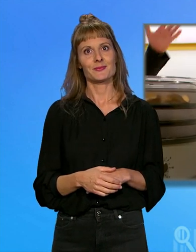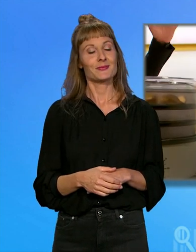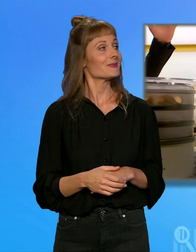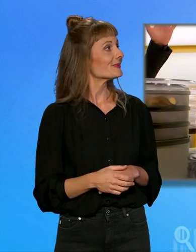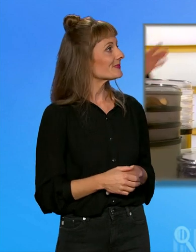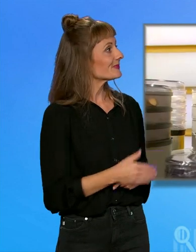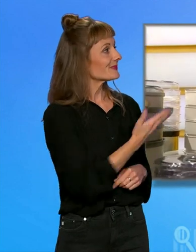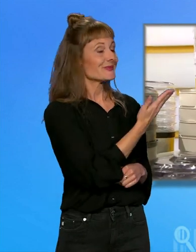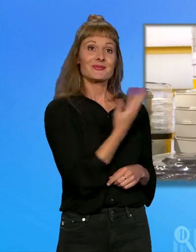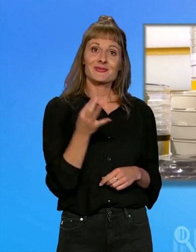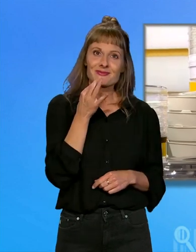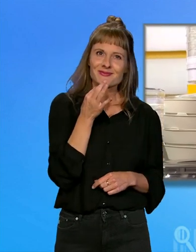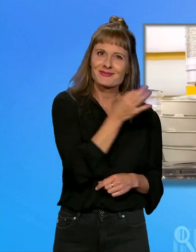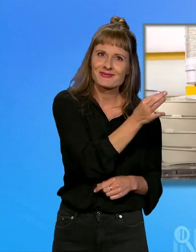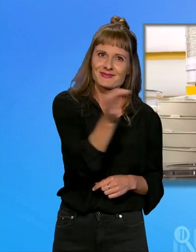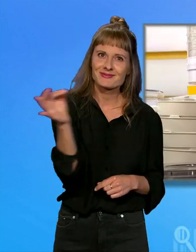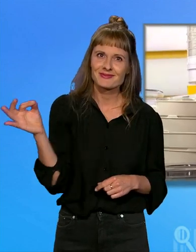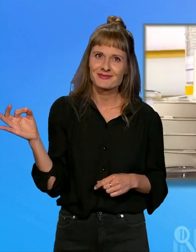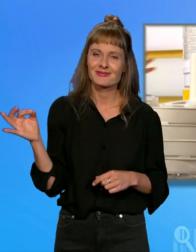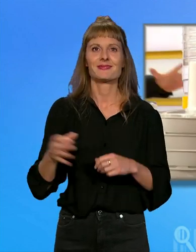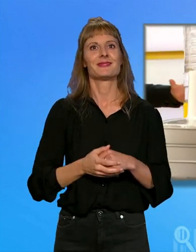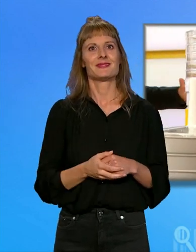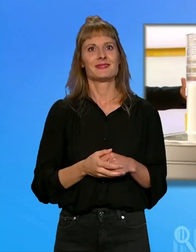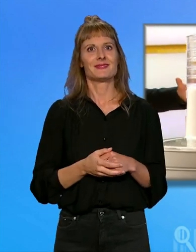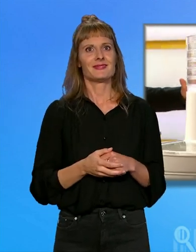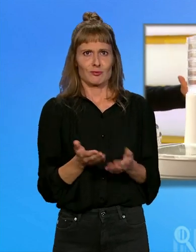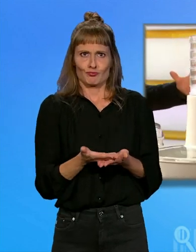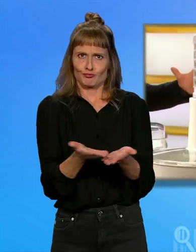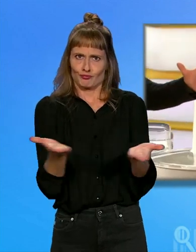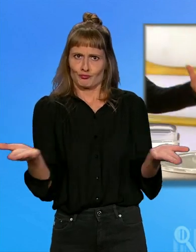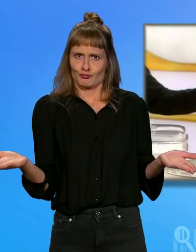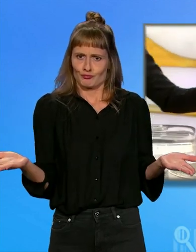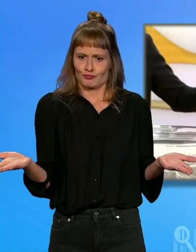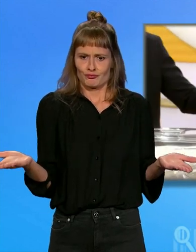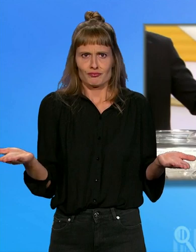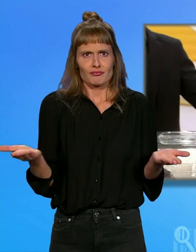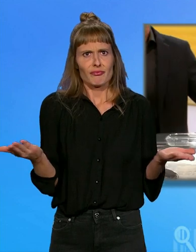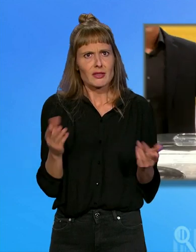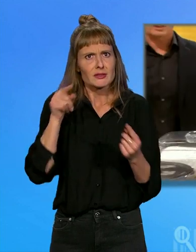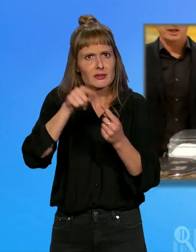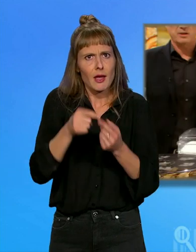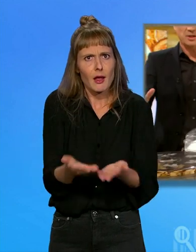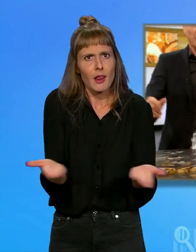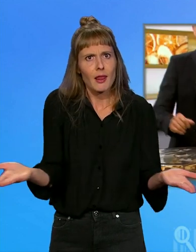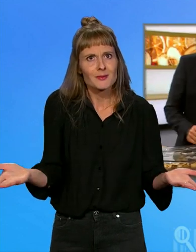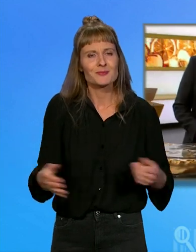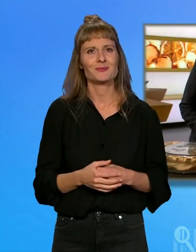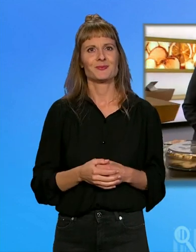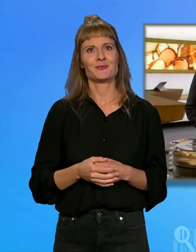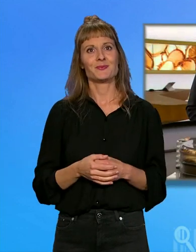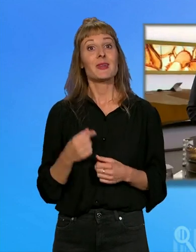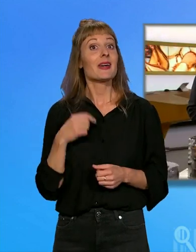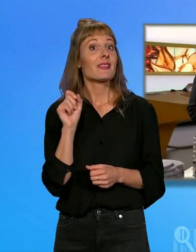Eine kleine Quizfrage, liebe Leute, zum Einstieg in den heutigen Test. Was könnten da die Geräte vor mir sein? Kleiner Hinweis,